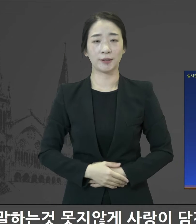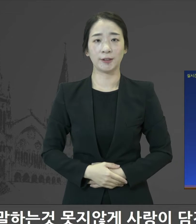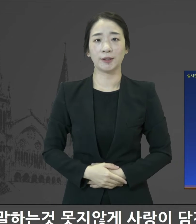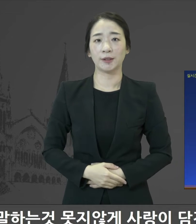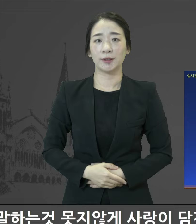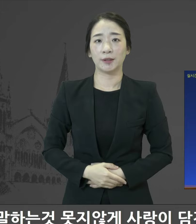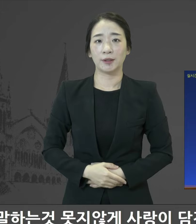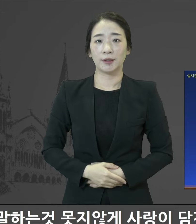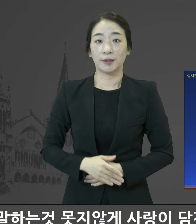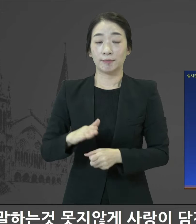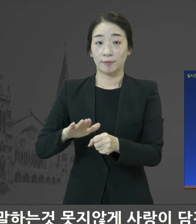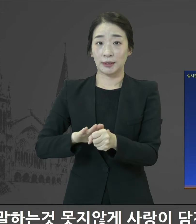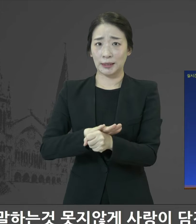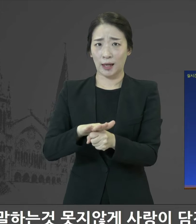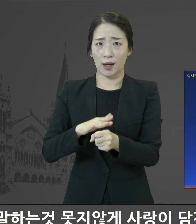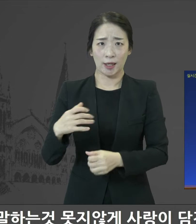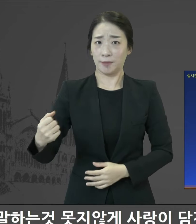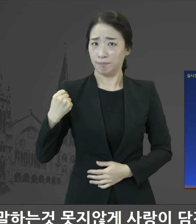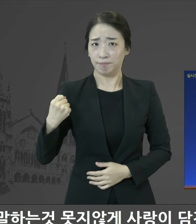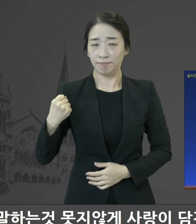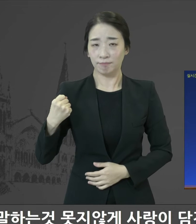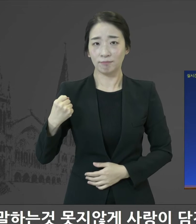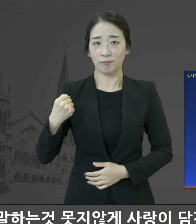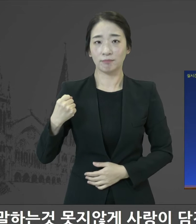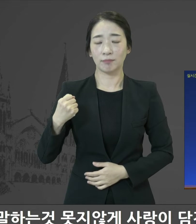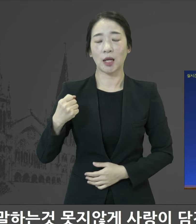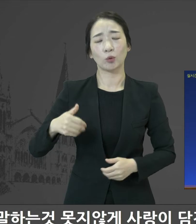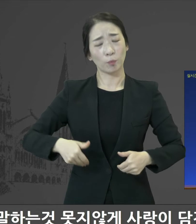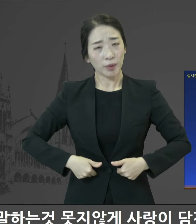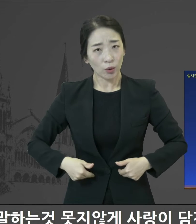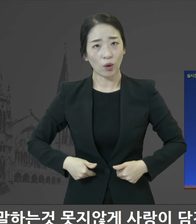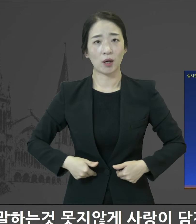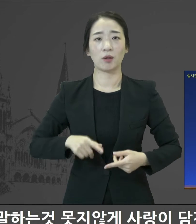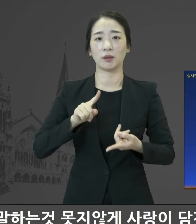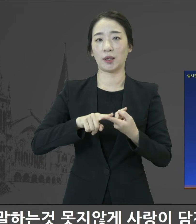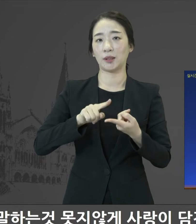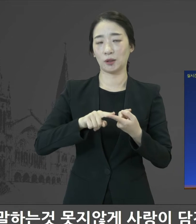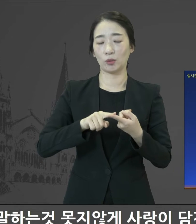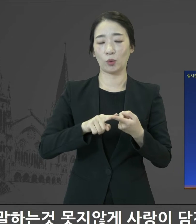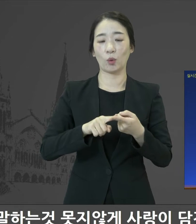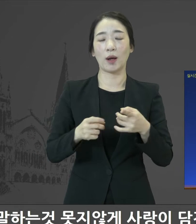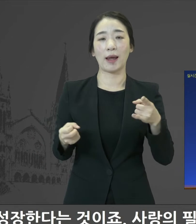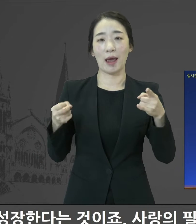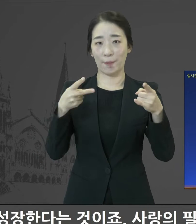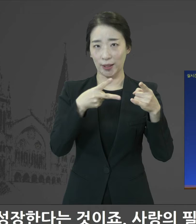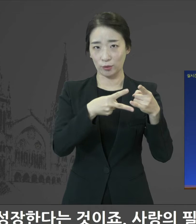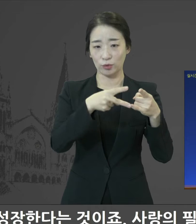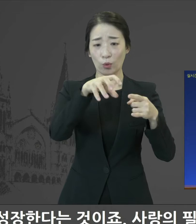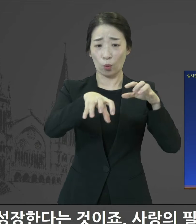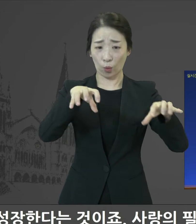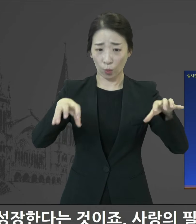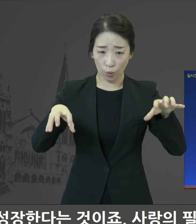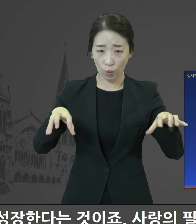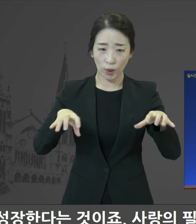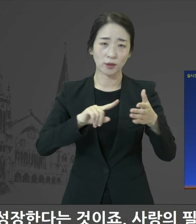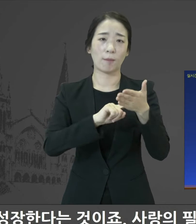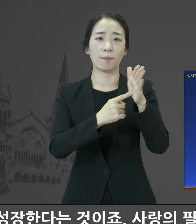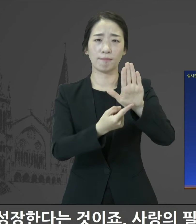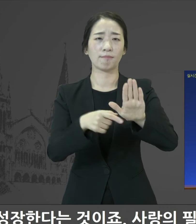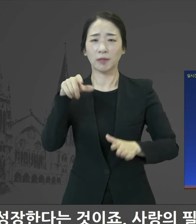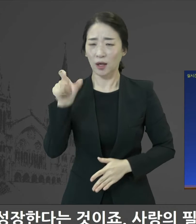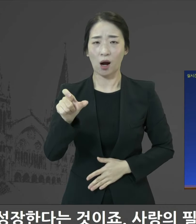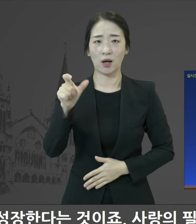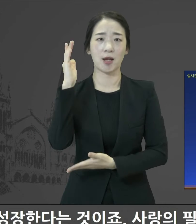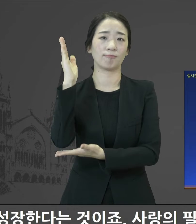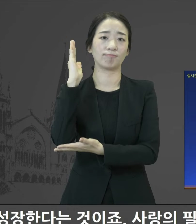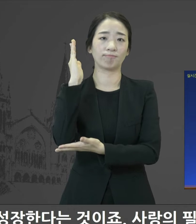사랑의 이 필요성을 에베소서에서 얼마나 곳곳에서 강조했는지 모릅니다. 이제